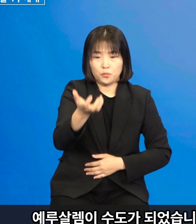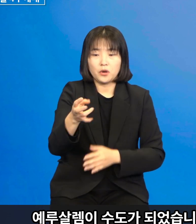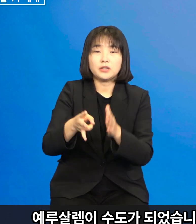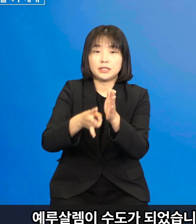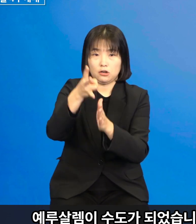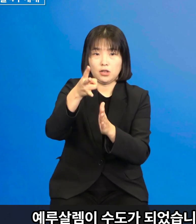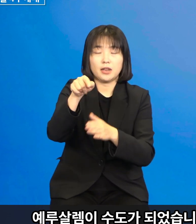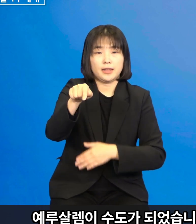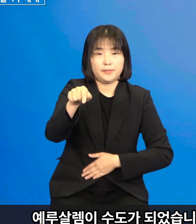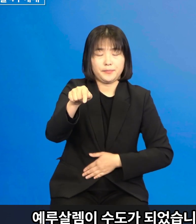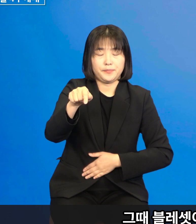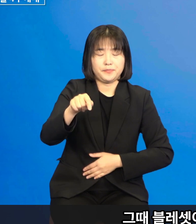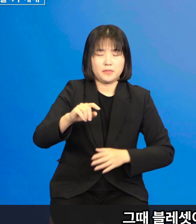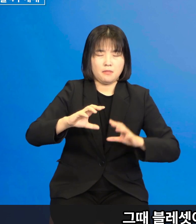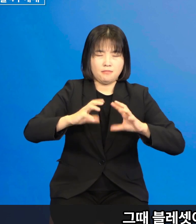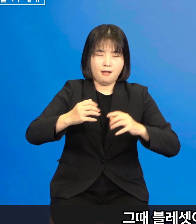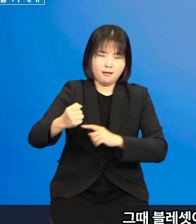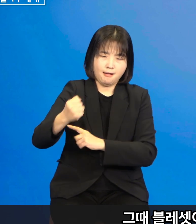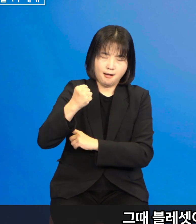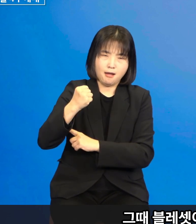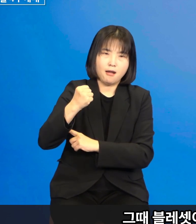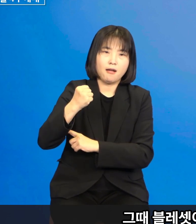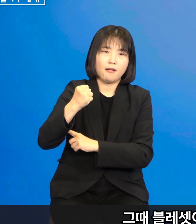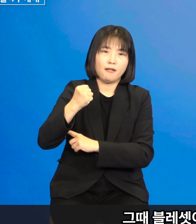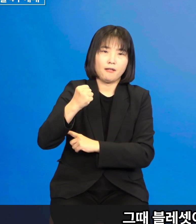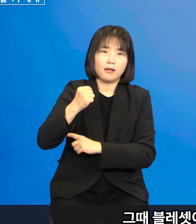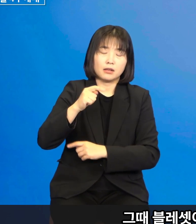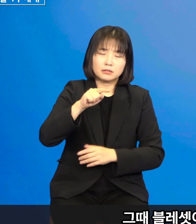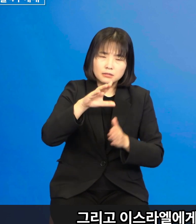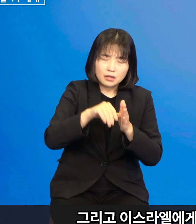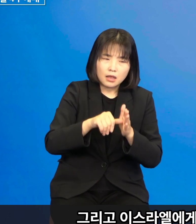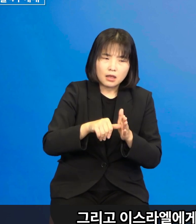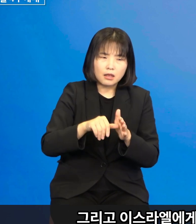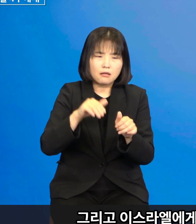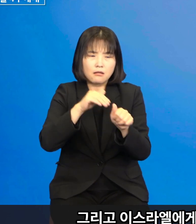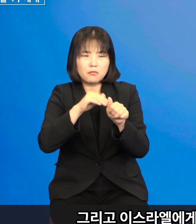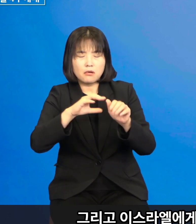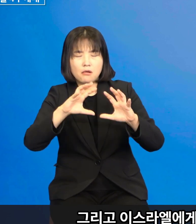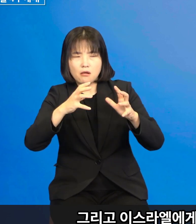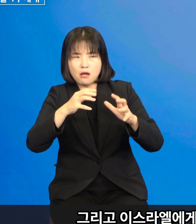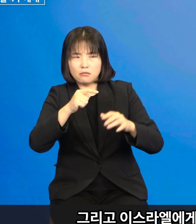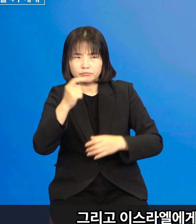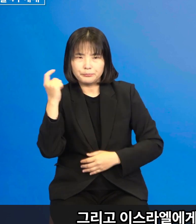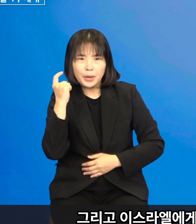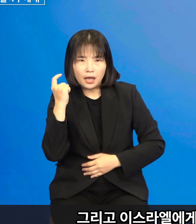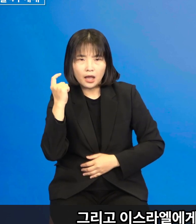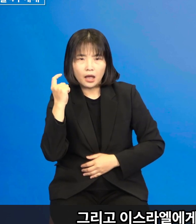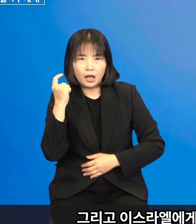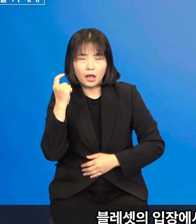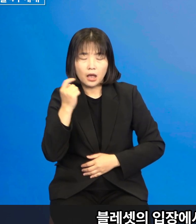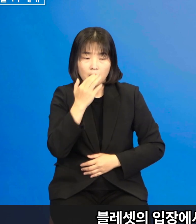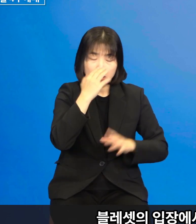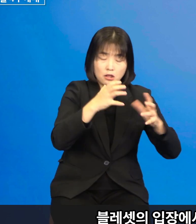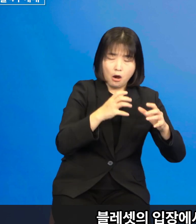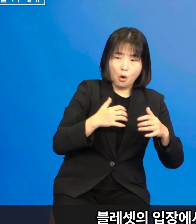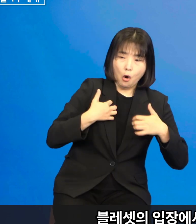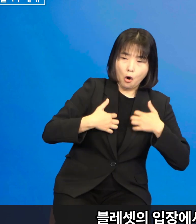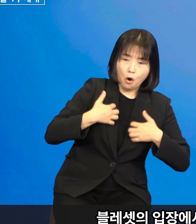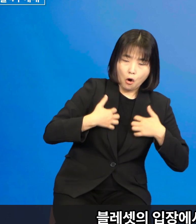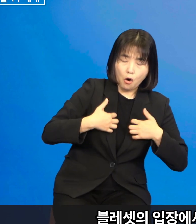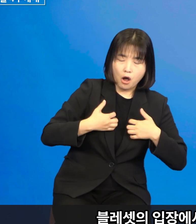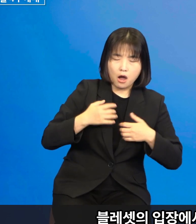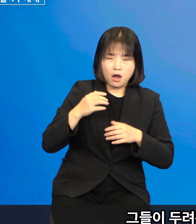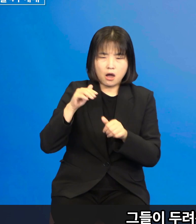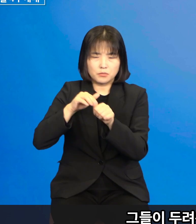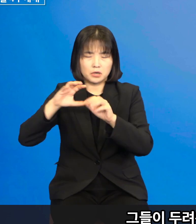강대해지는 겁니다. 그때 블레셋의 이 소식을 들어요. 그리고 이스라엘에게는 이것이 기쁜 소식이지만 블레셋 입장에서 이건